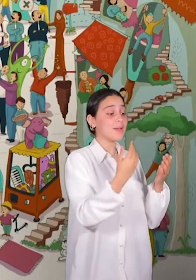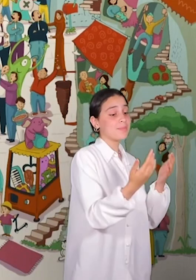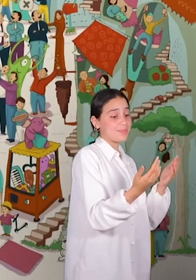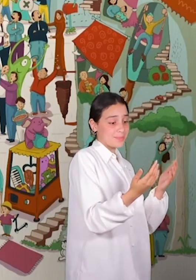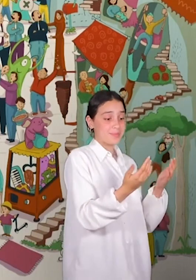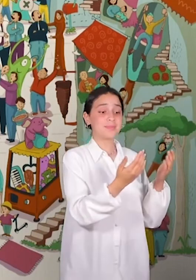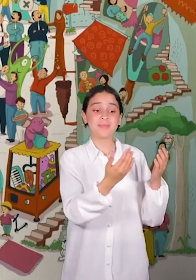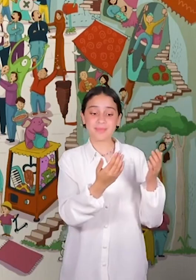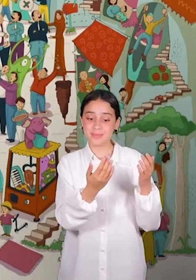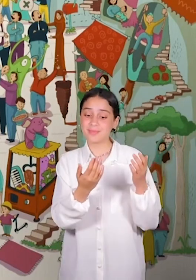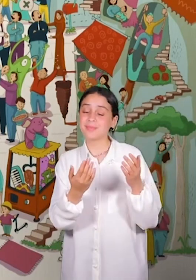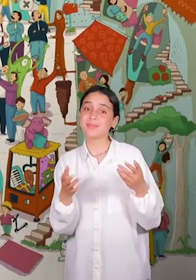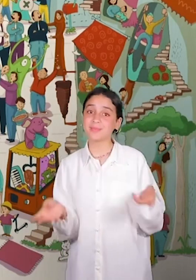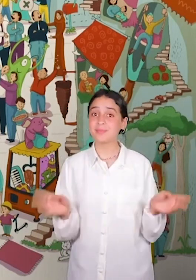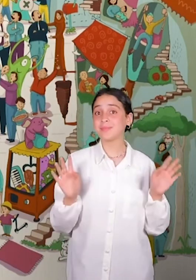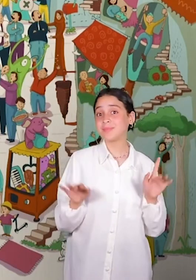كتب